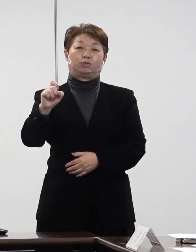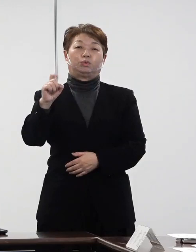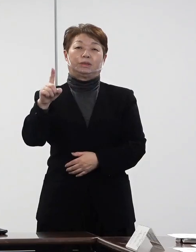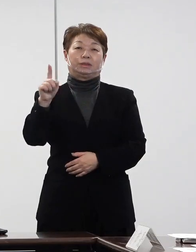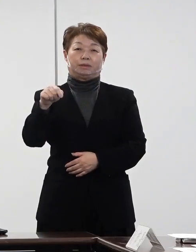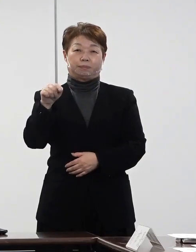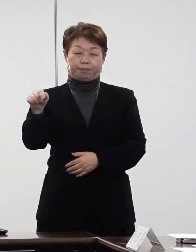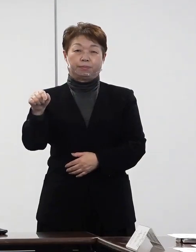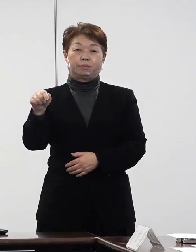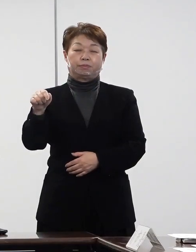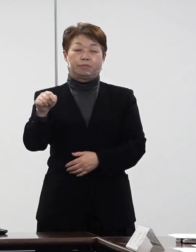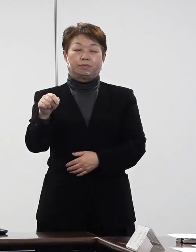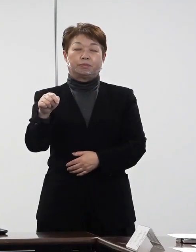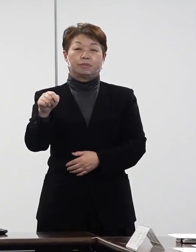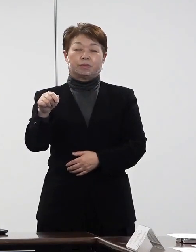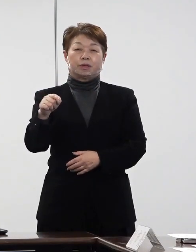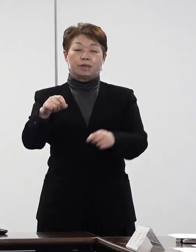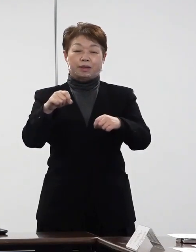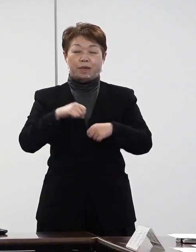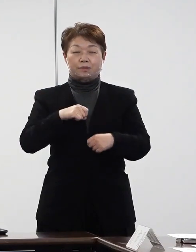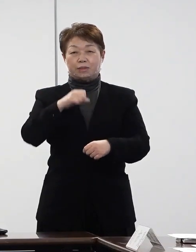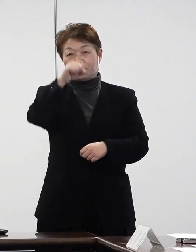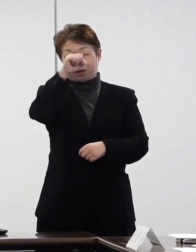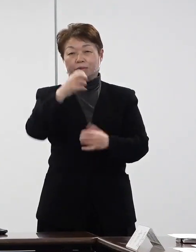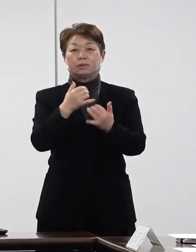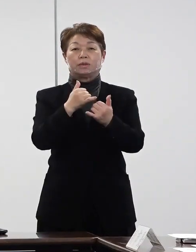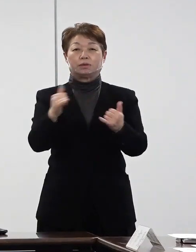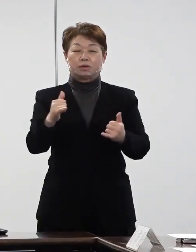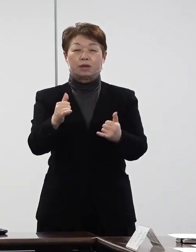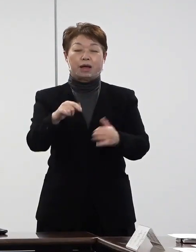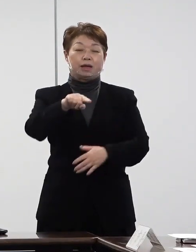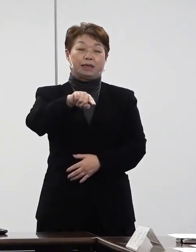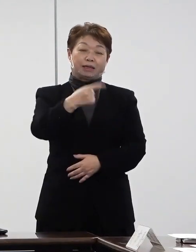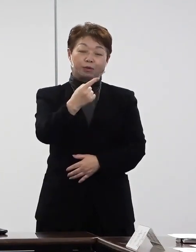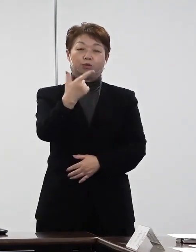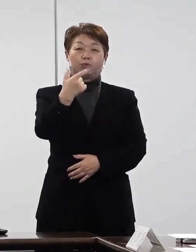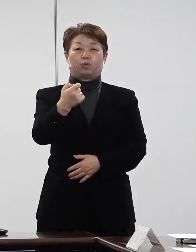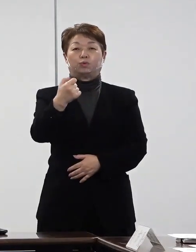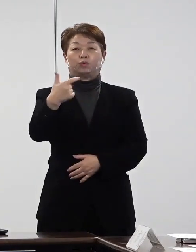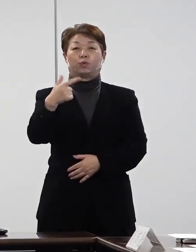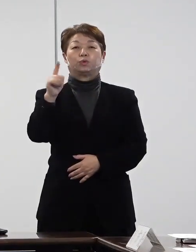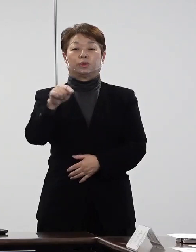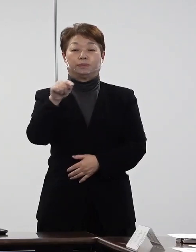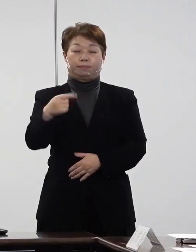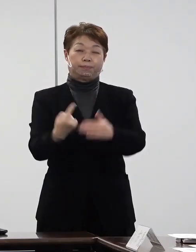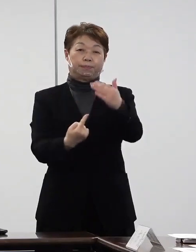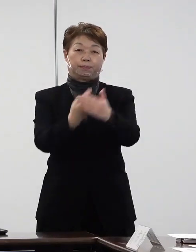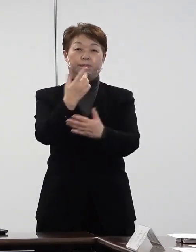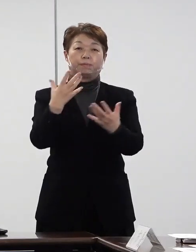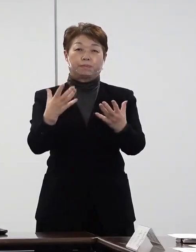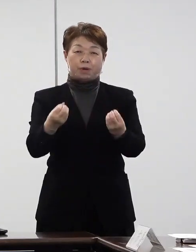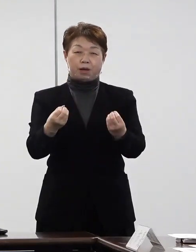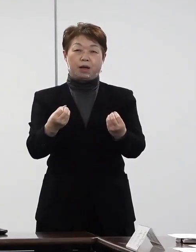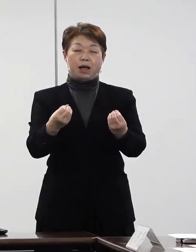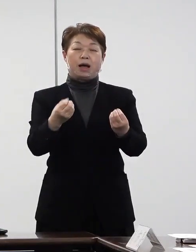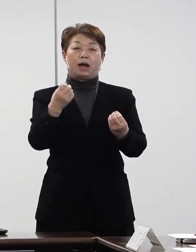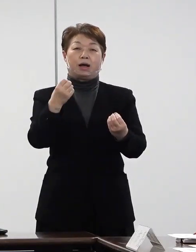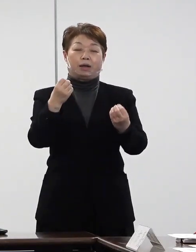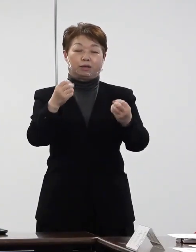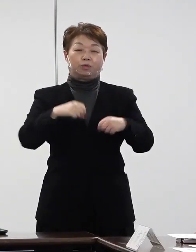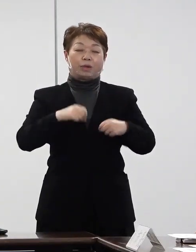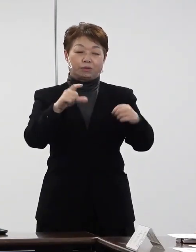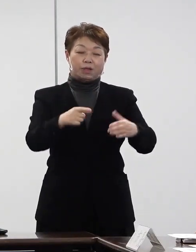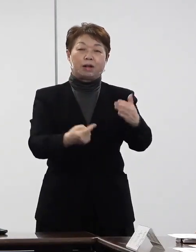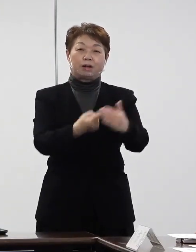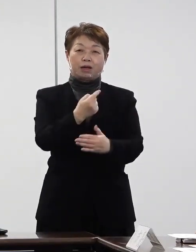目となる新型コロナウイルス感染症患者が166名発生、また新たなクラスターが1件